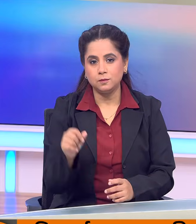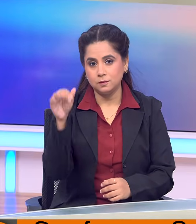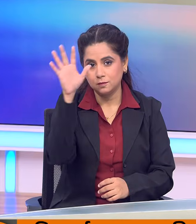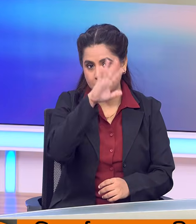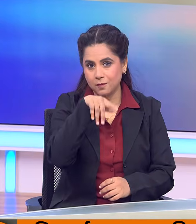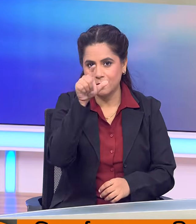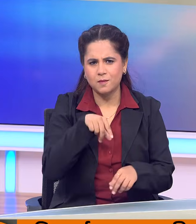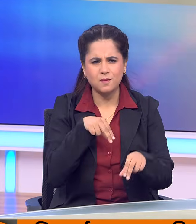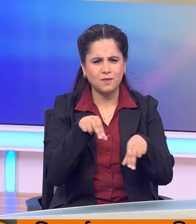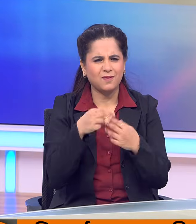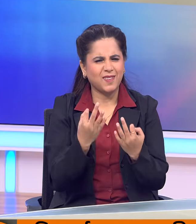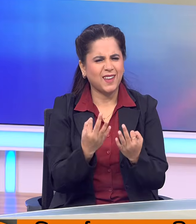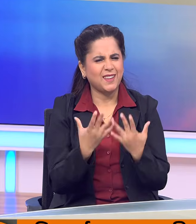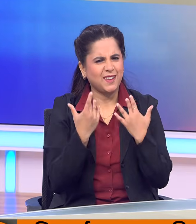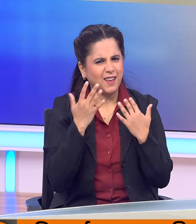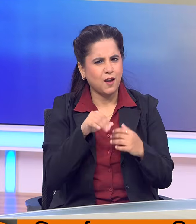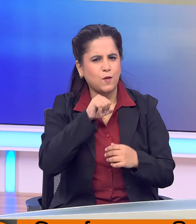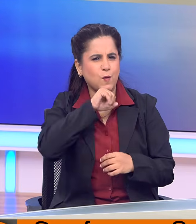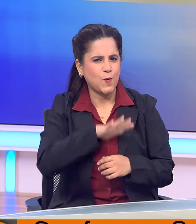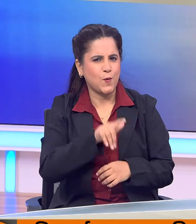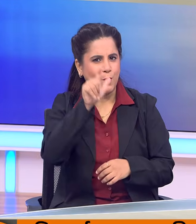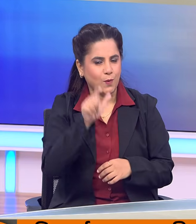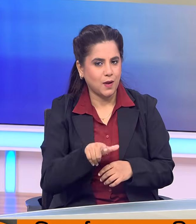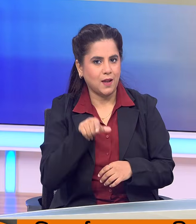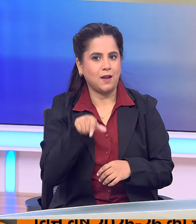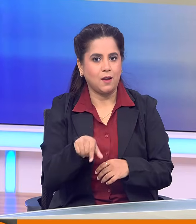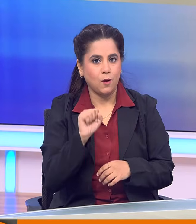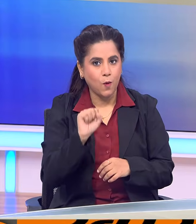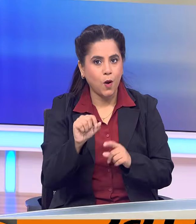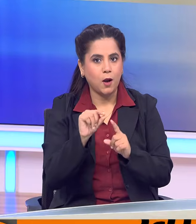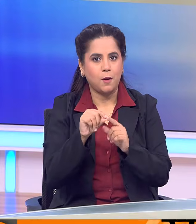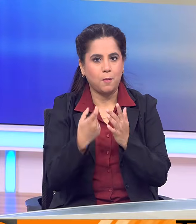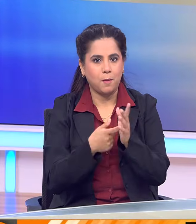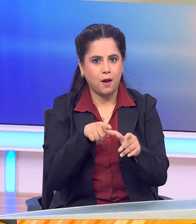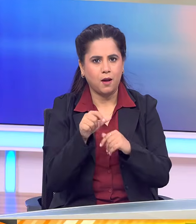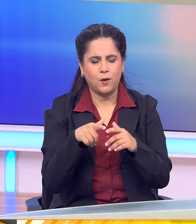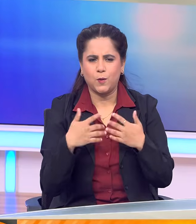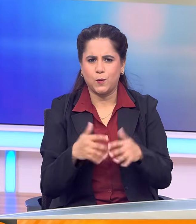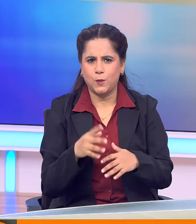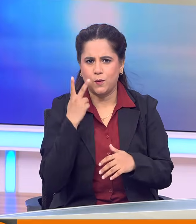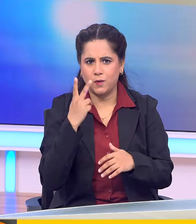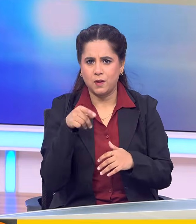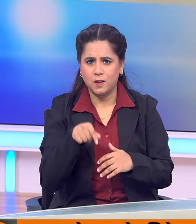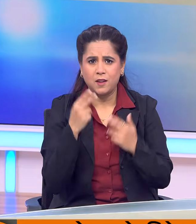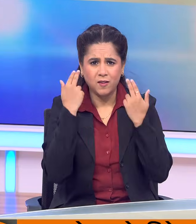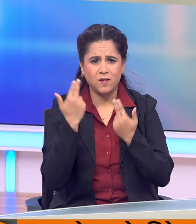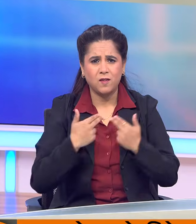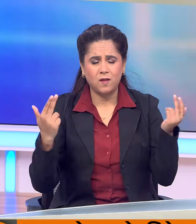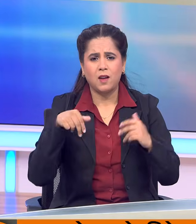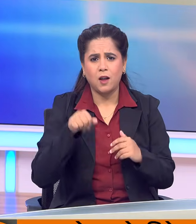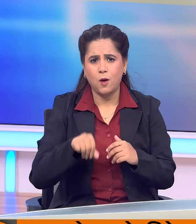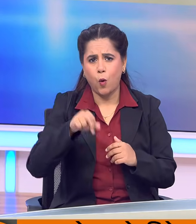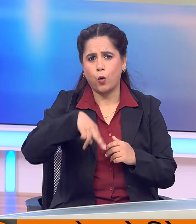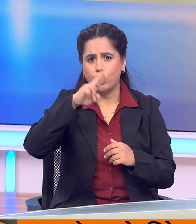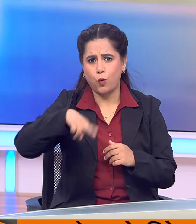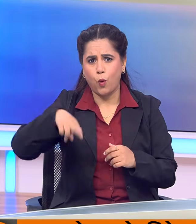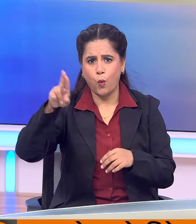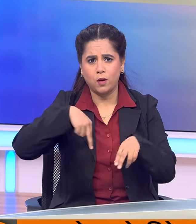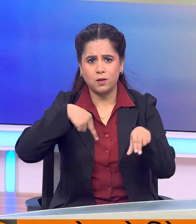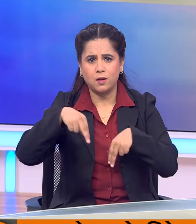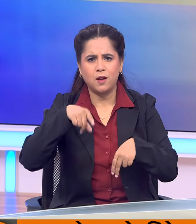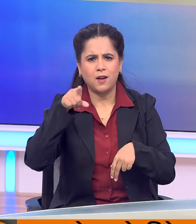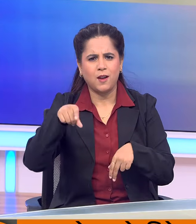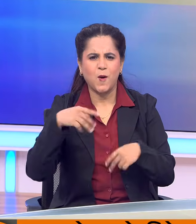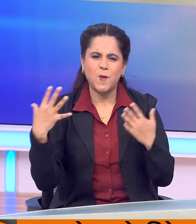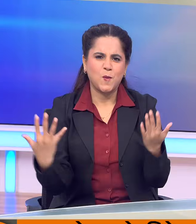भारतीय शतरंज के युवा सितारे और ग्रैंड मास्टर और प्रज्ञानंद ने इतिहास रचते हुए प्रतिष्ठित नॉर्वे शतरंज टूर्नामेंट का